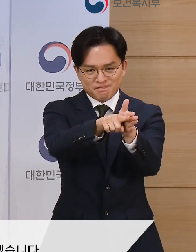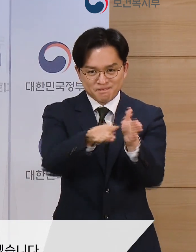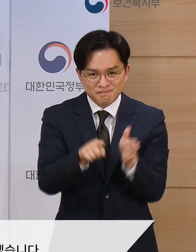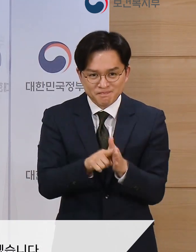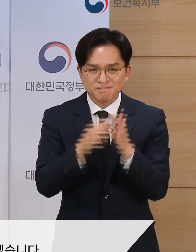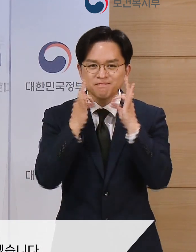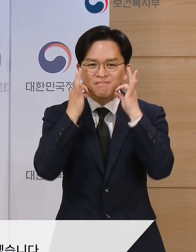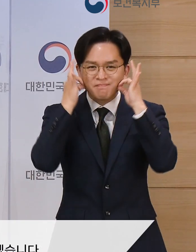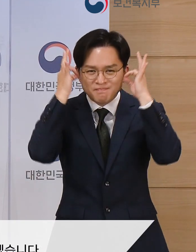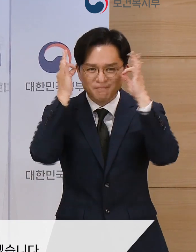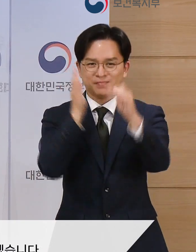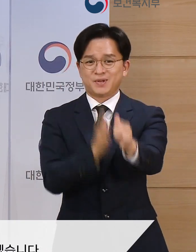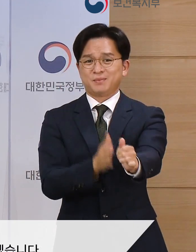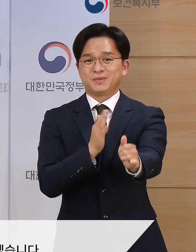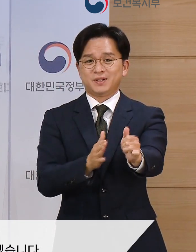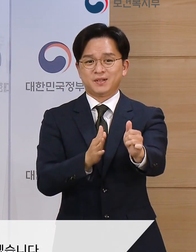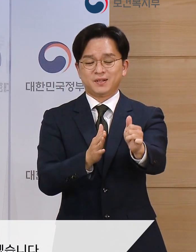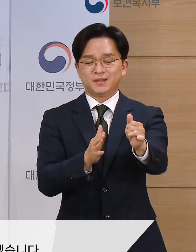정부는 우리 국민의 힘을